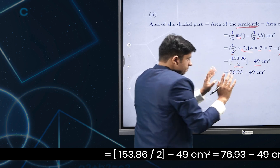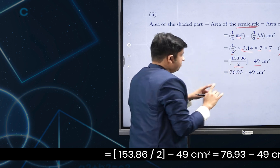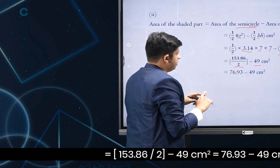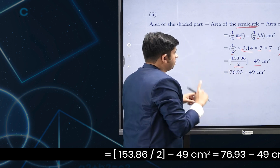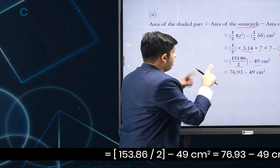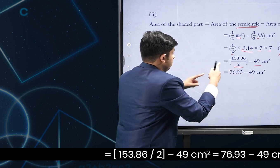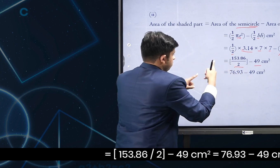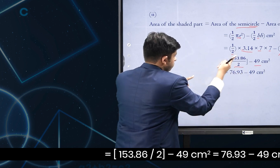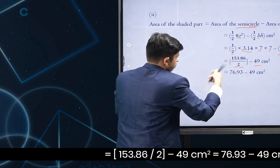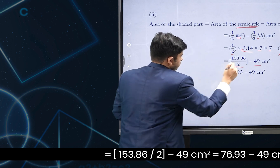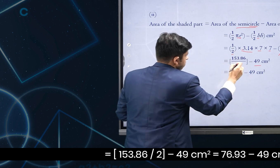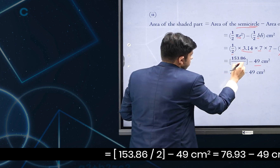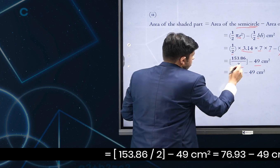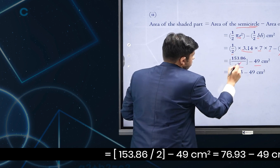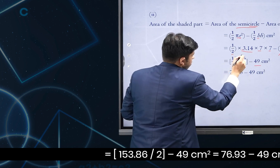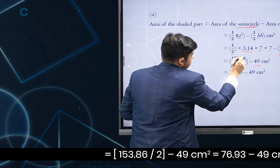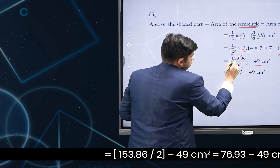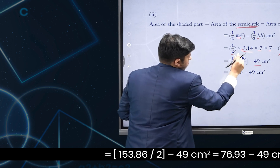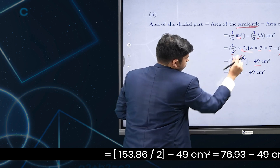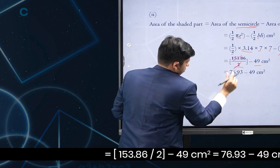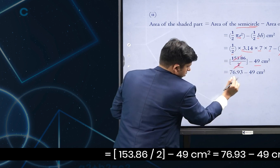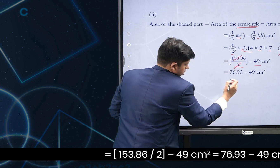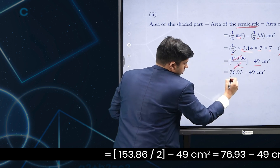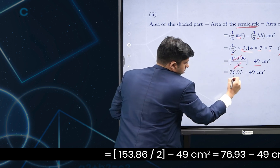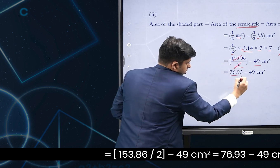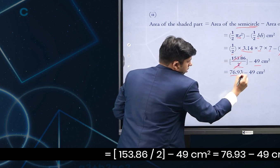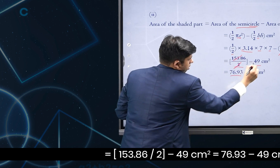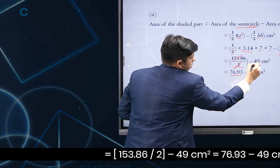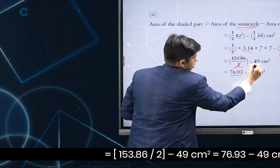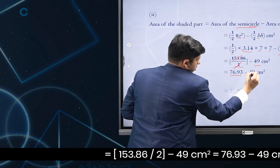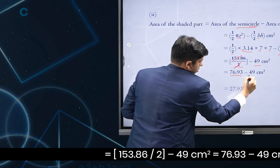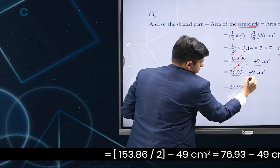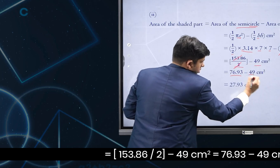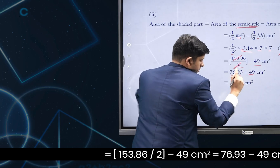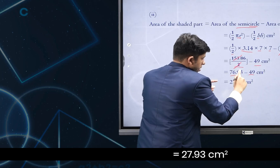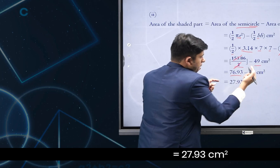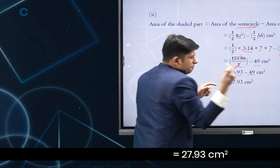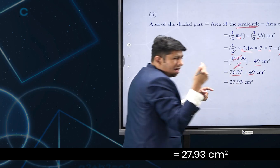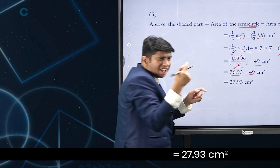76.93 கழித்தல் 49 சென்டிமீட்டர் மேலிலக்கு 2. ஈடு